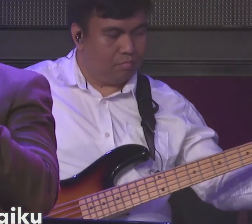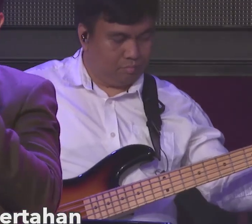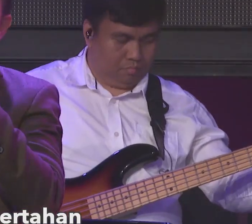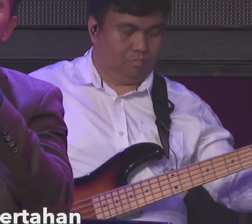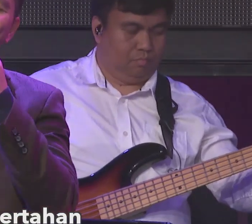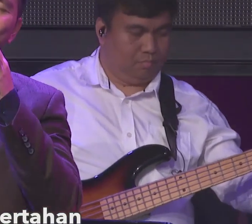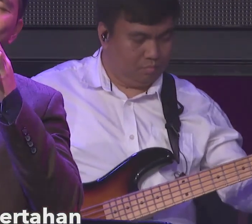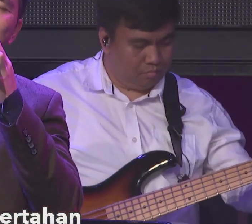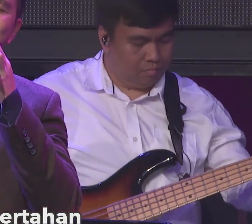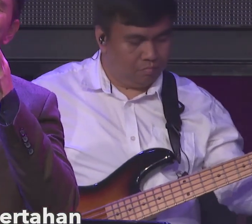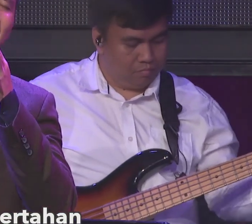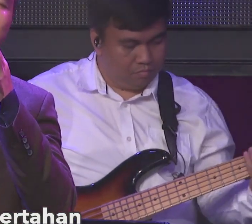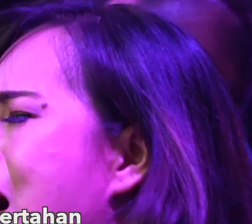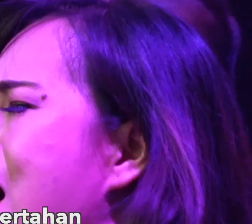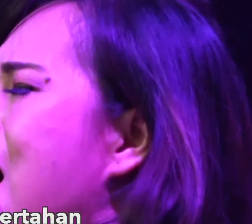Kau